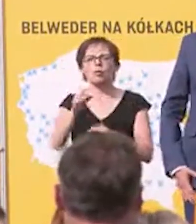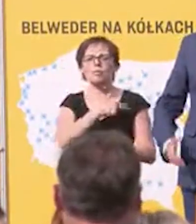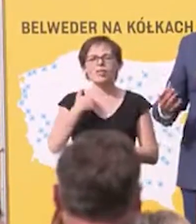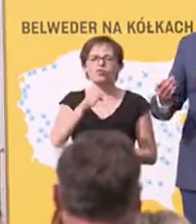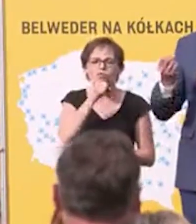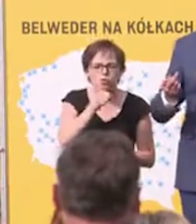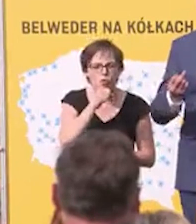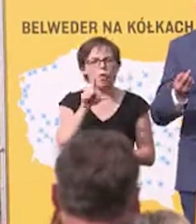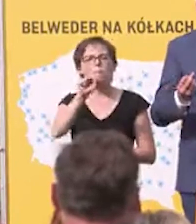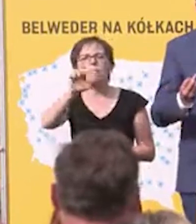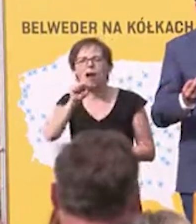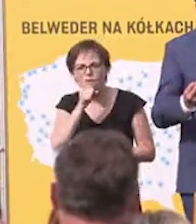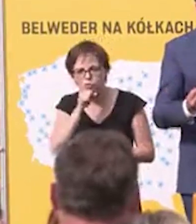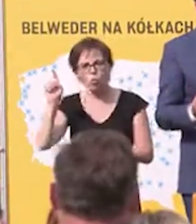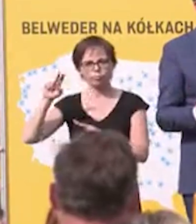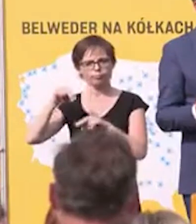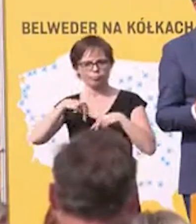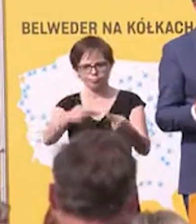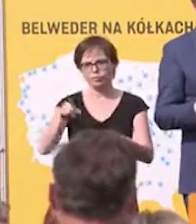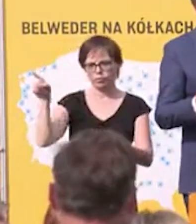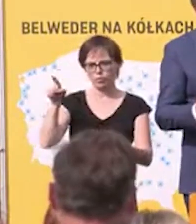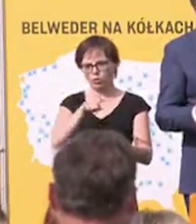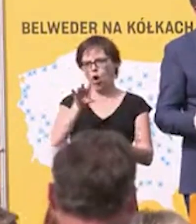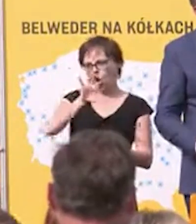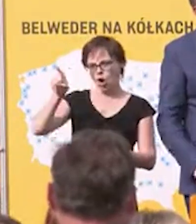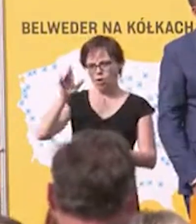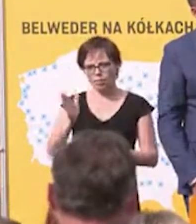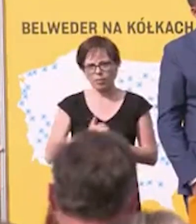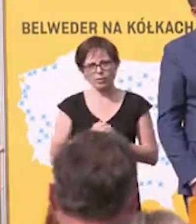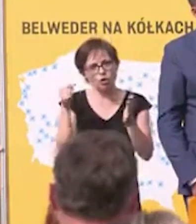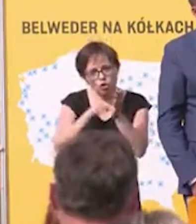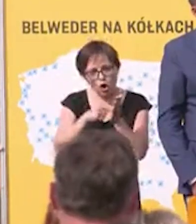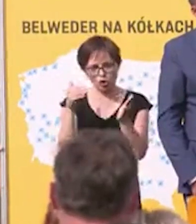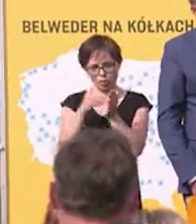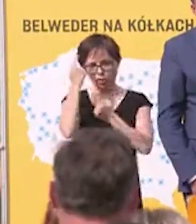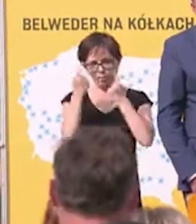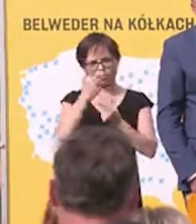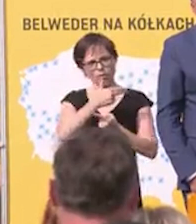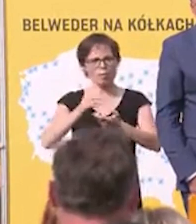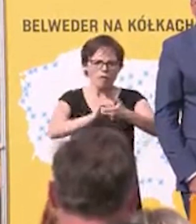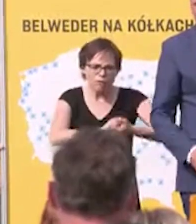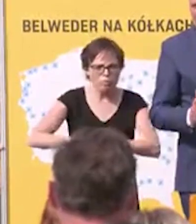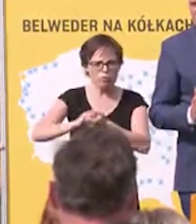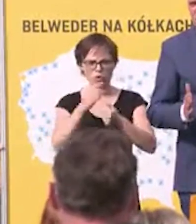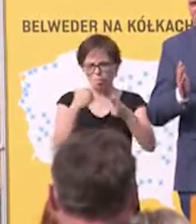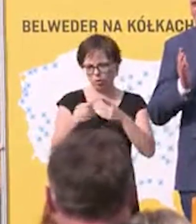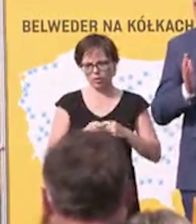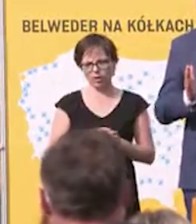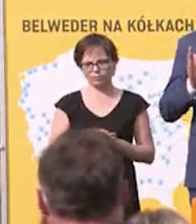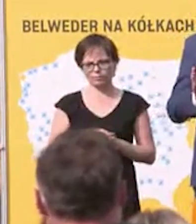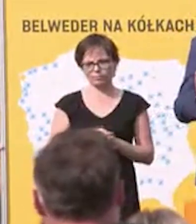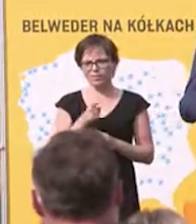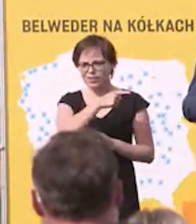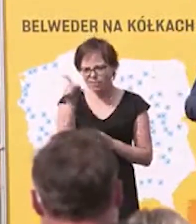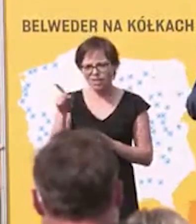prawnuków. Tak trzeba myśleć dziś o budowaniu wspólnoty. Tak trzeba myśleć o polityce. Moi drodzy, pokazaliście mi w te